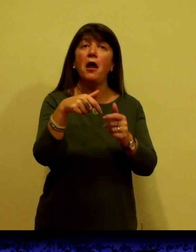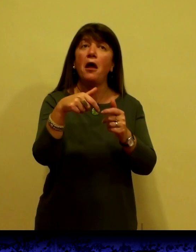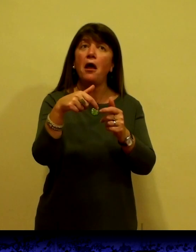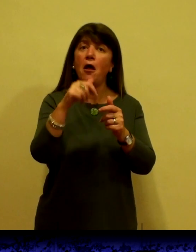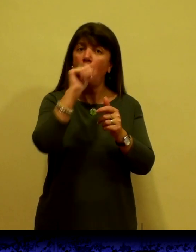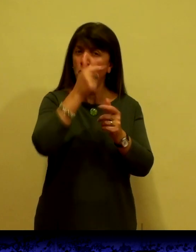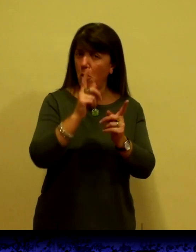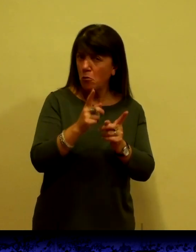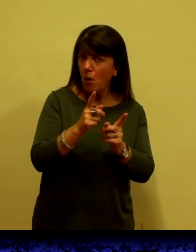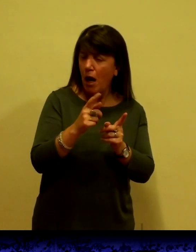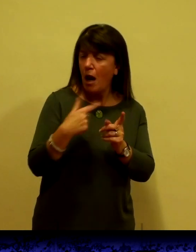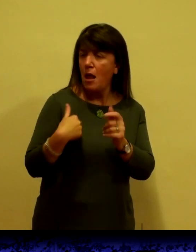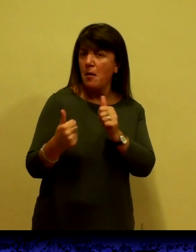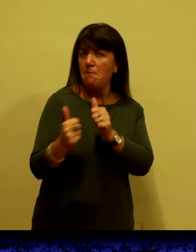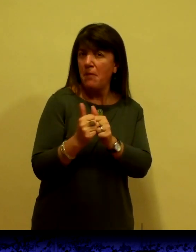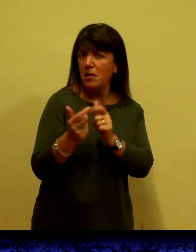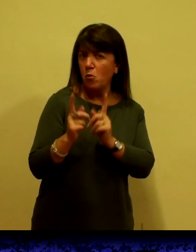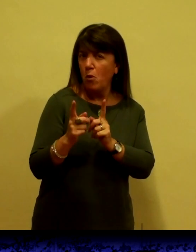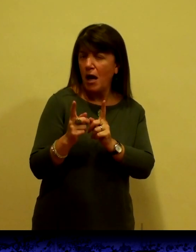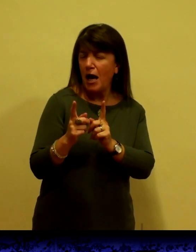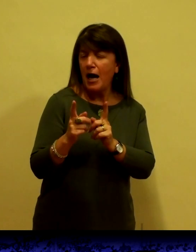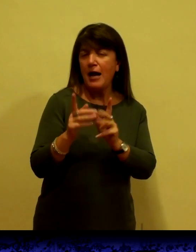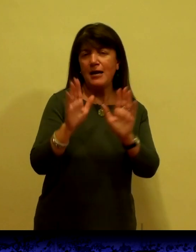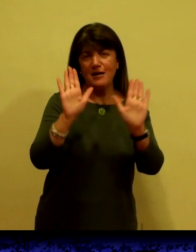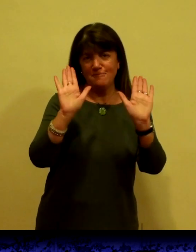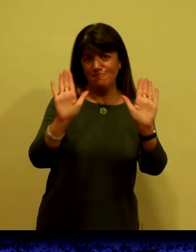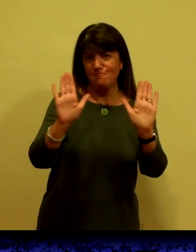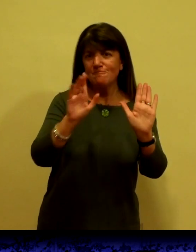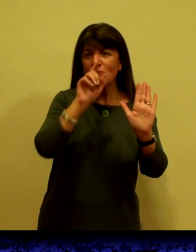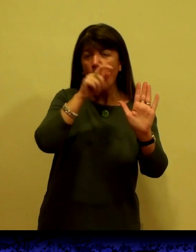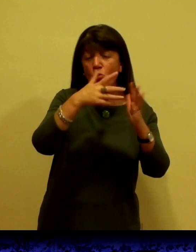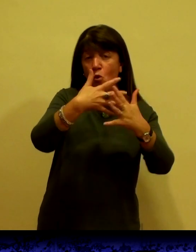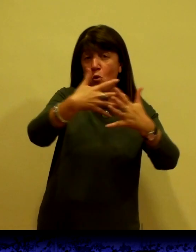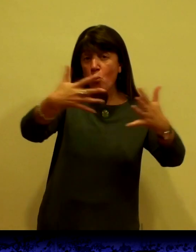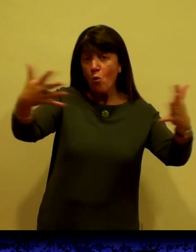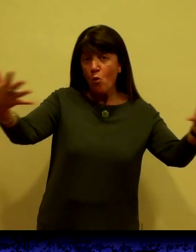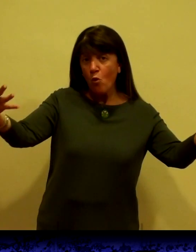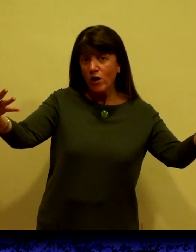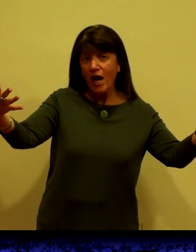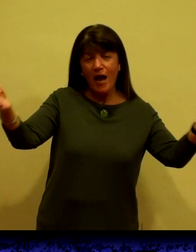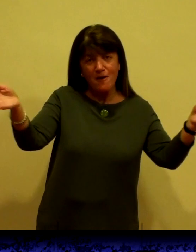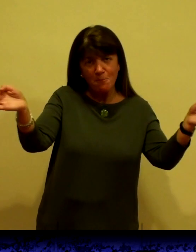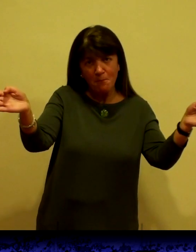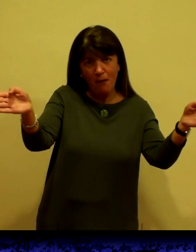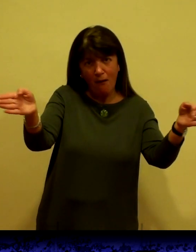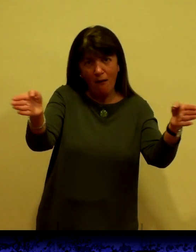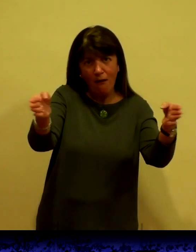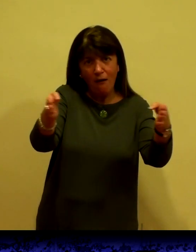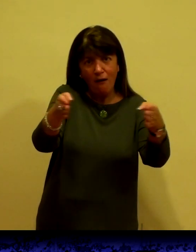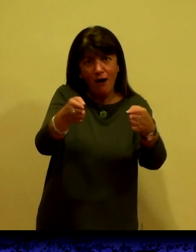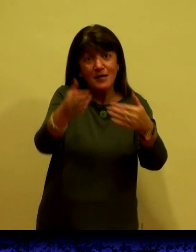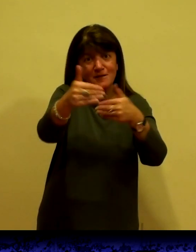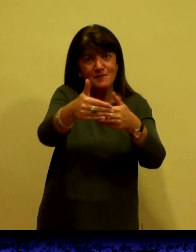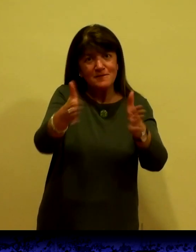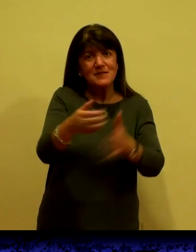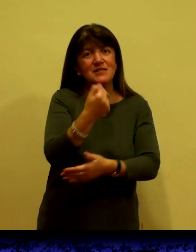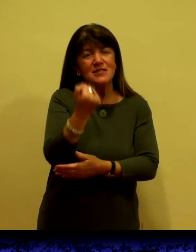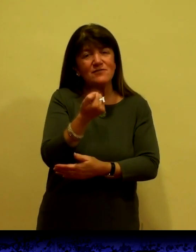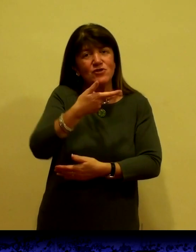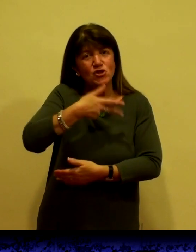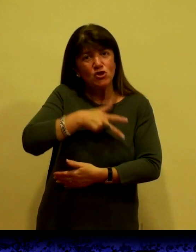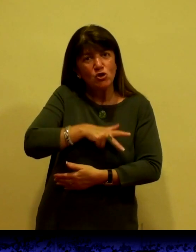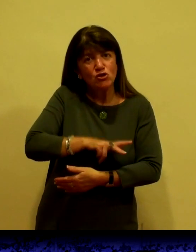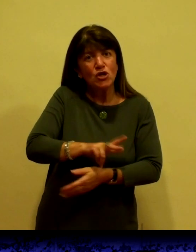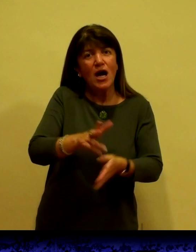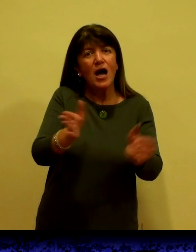Allora, il comune, restringiamo il campo, okay, alla divisione servizi sociali e rapporti con le aziende sanitarie,